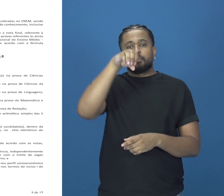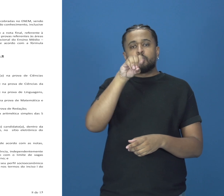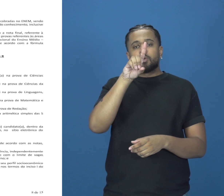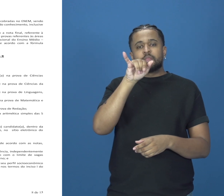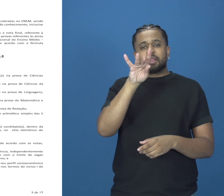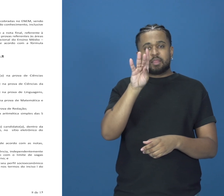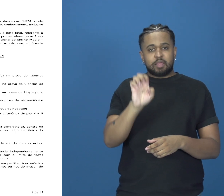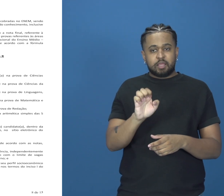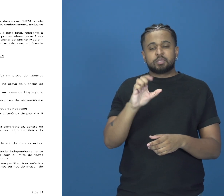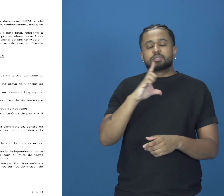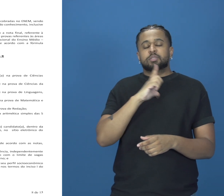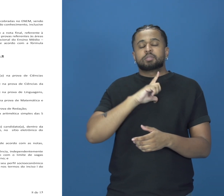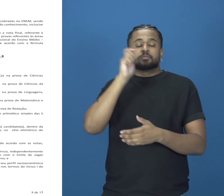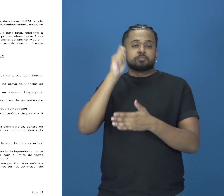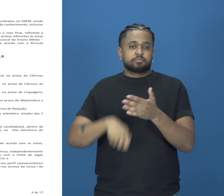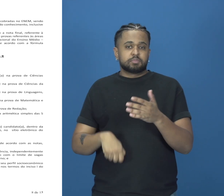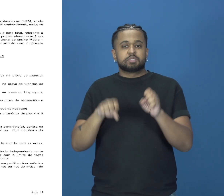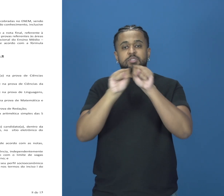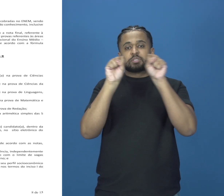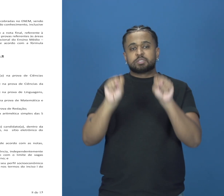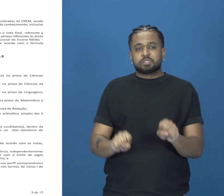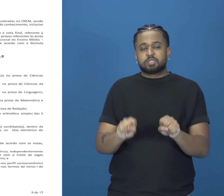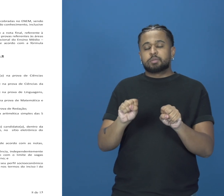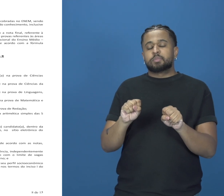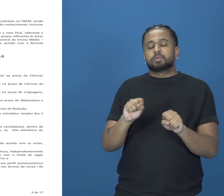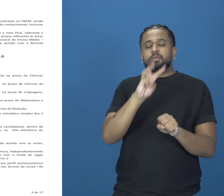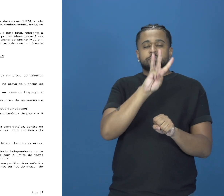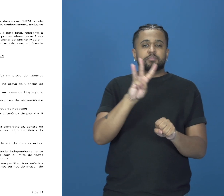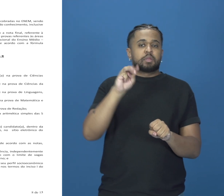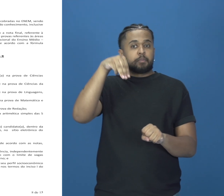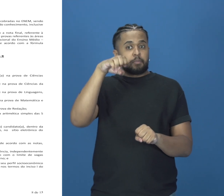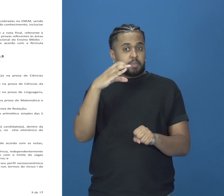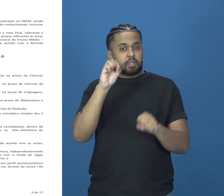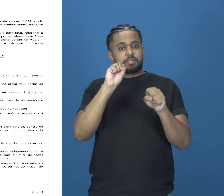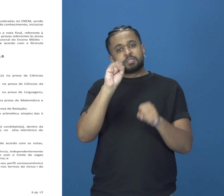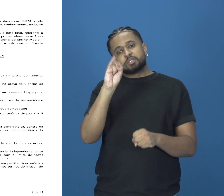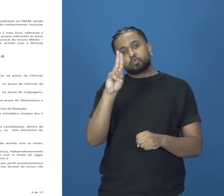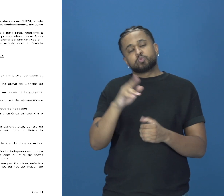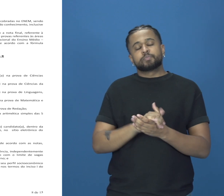inscrição escolhida no ato da inscrição no sistema eletrônico do MEC SISU.